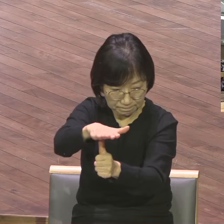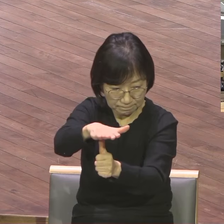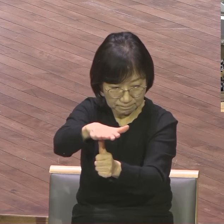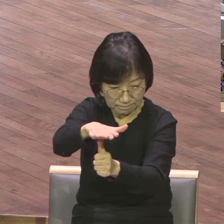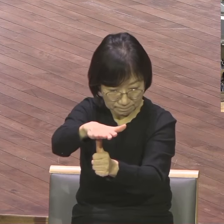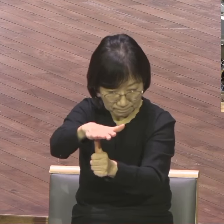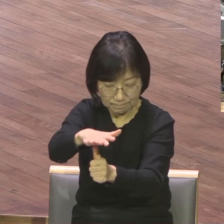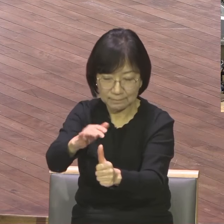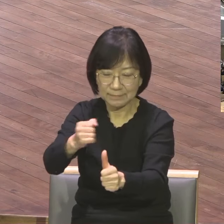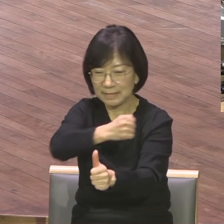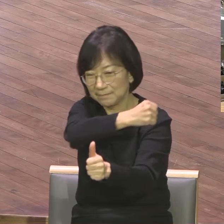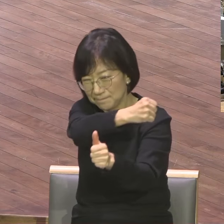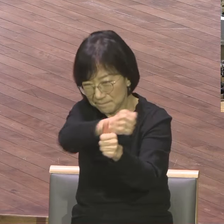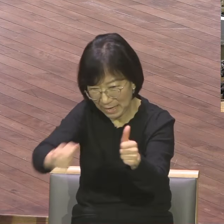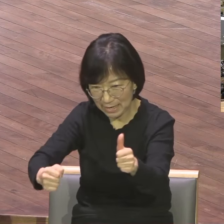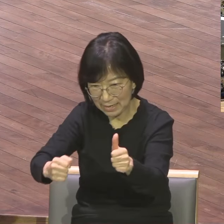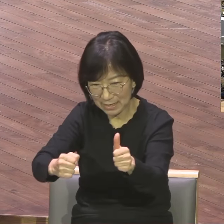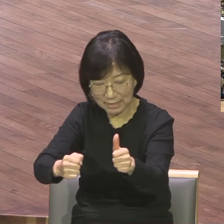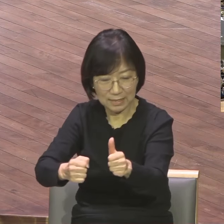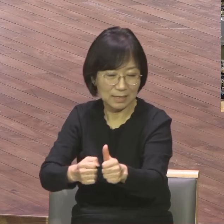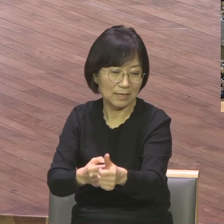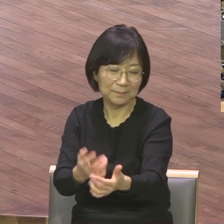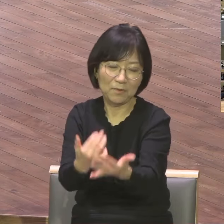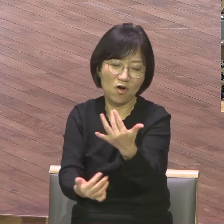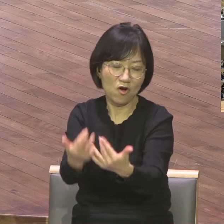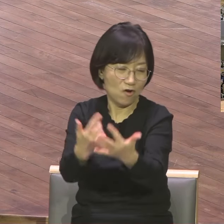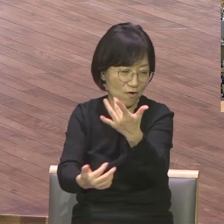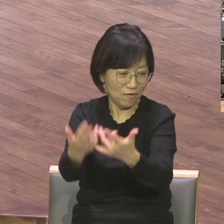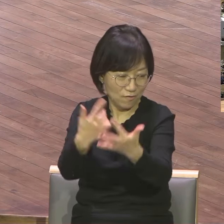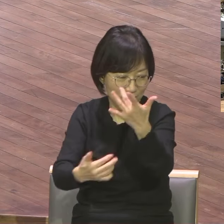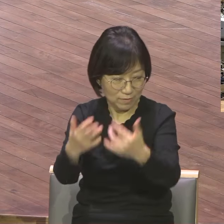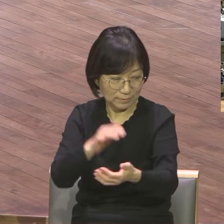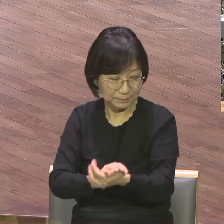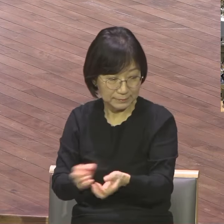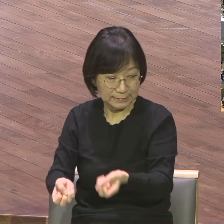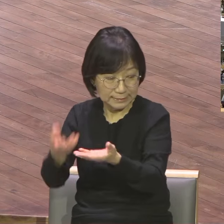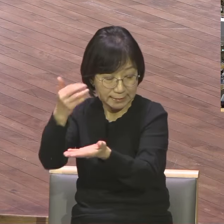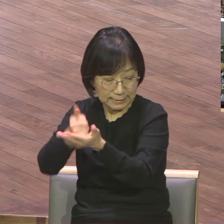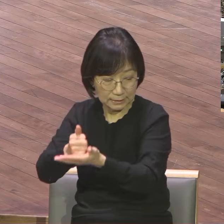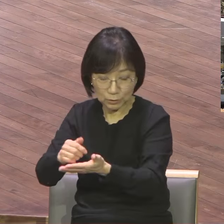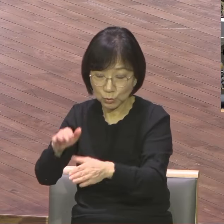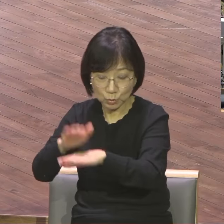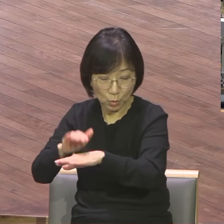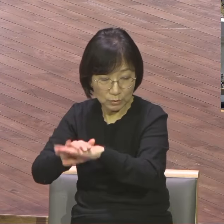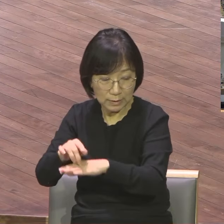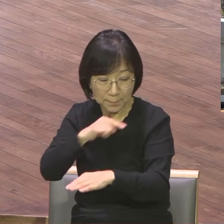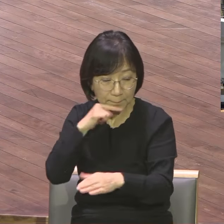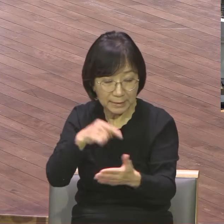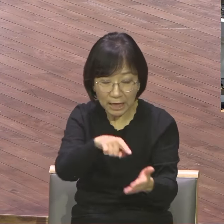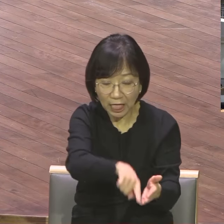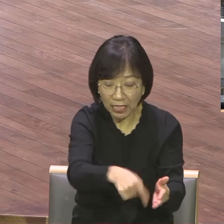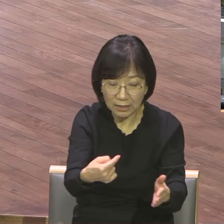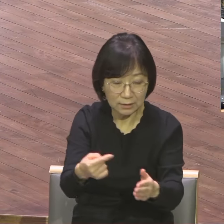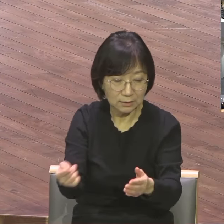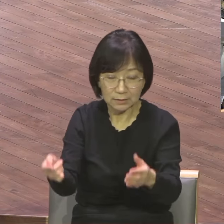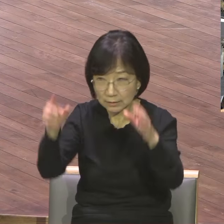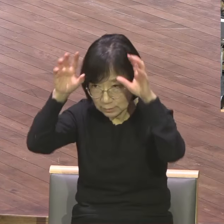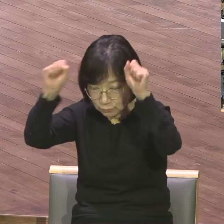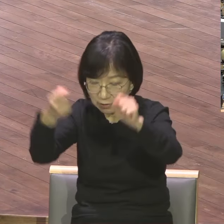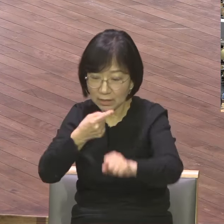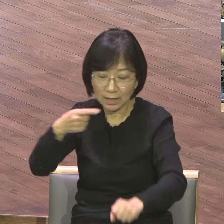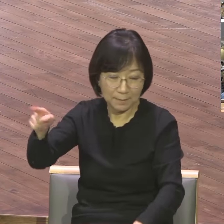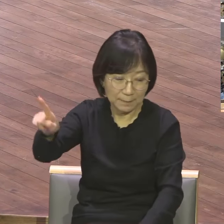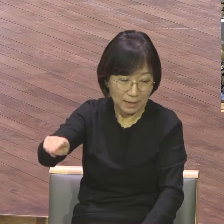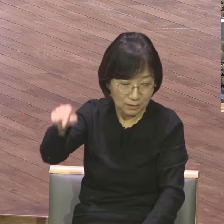제물을 번제물로 잡는 곳에서 잡을 것이요. 제사장은 손가락으로 그 피를 찍어 번제단 뿔들에 바르고 그 피